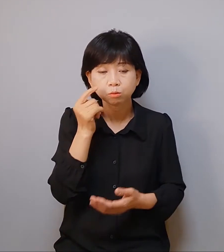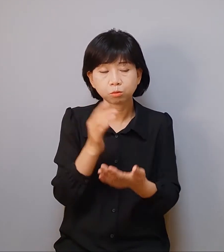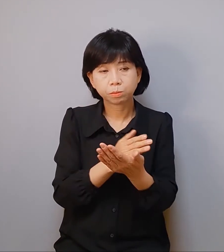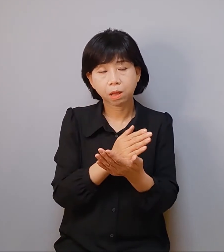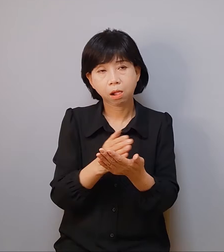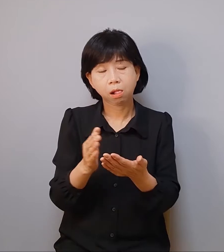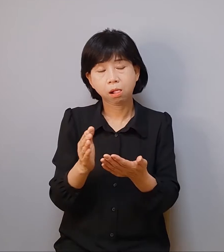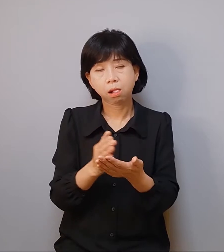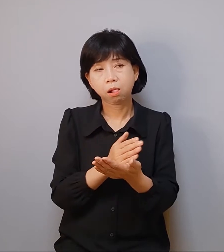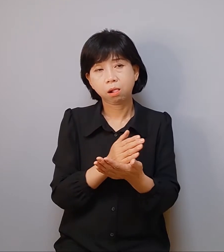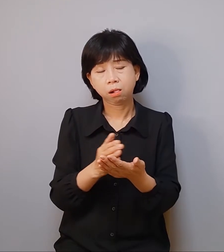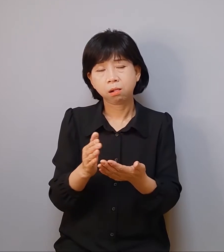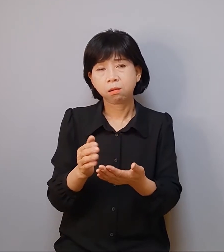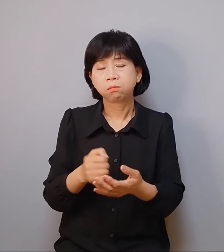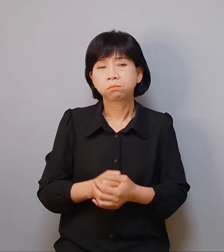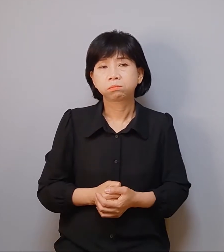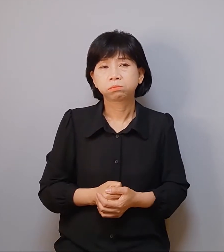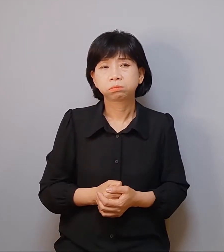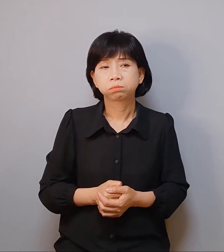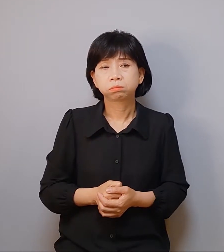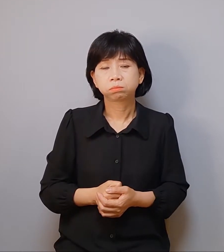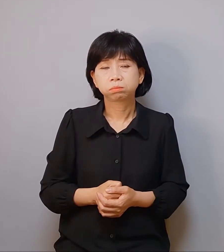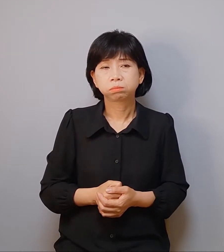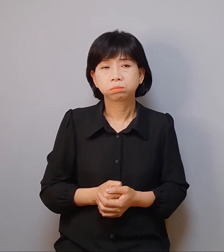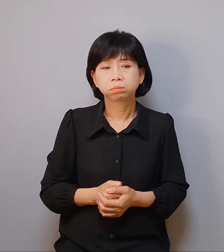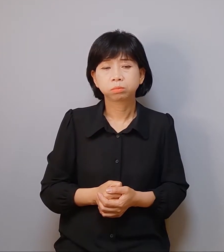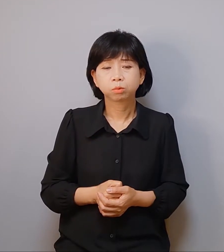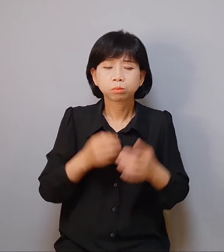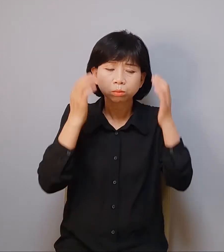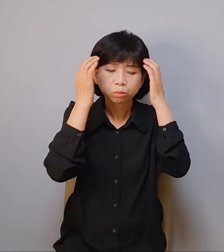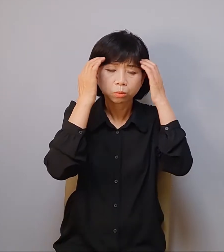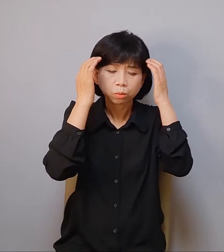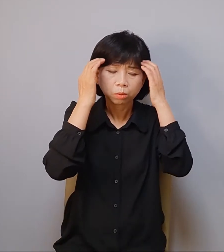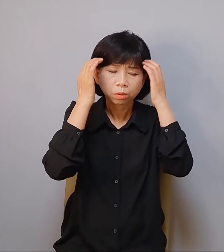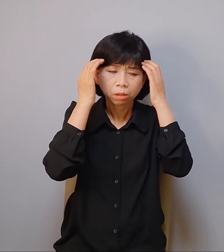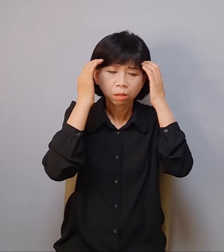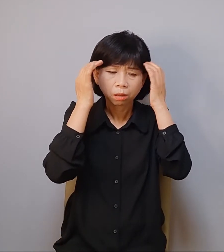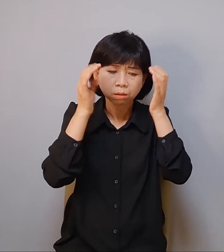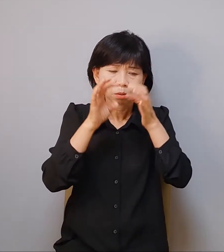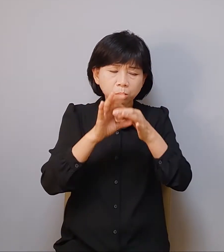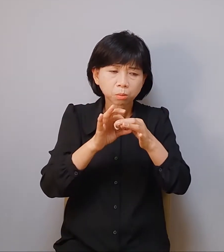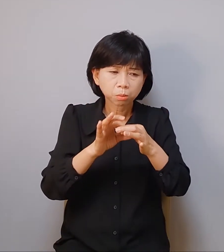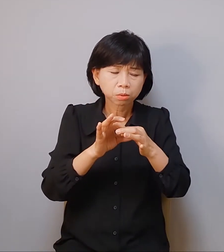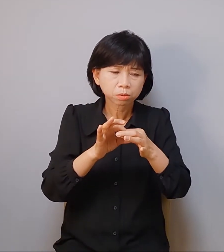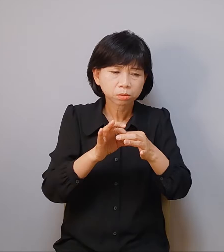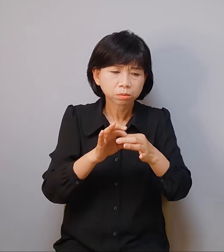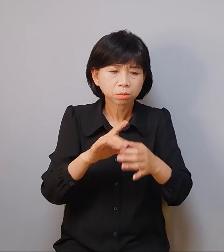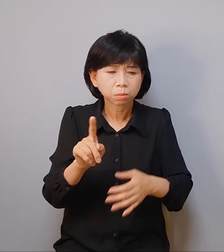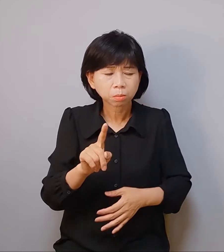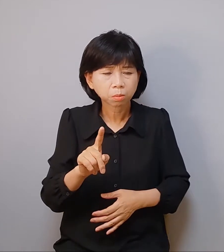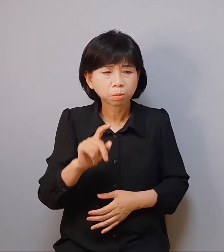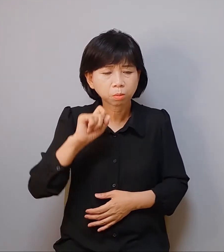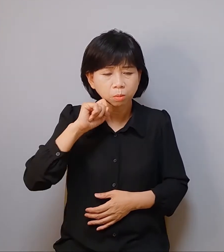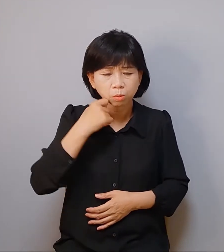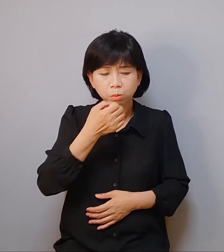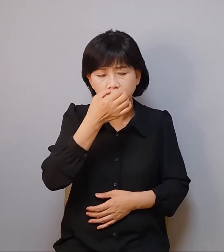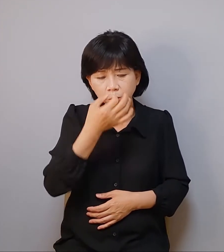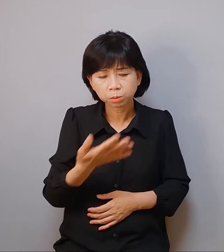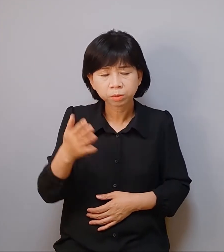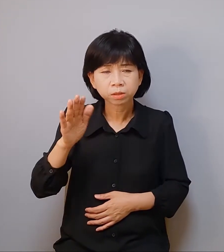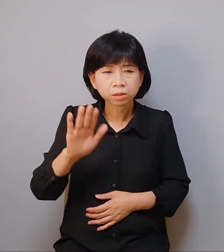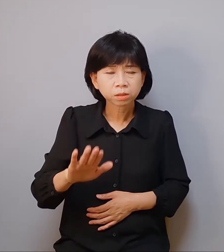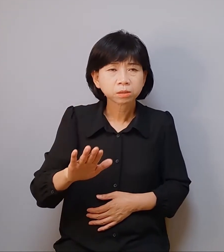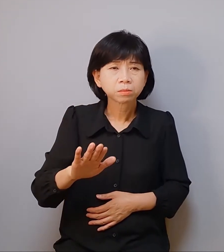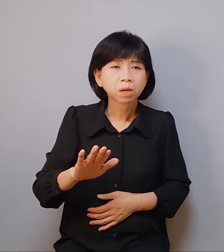있습니다. 또한 그 기간 동안에 우리가 고되지만 어렵지만 훈련을